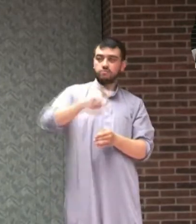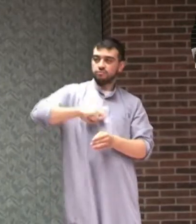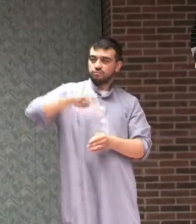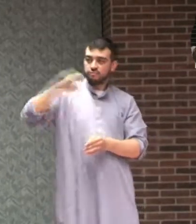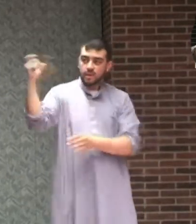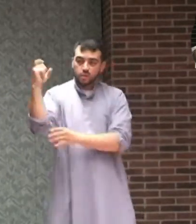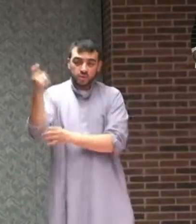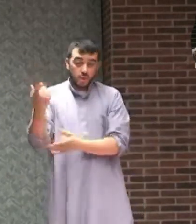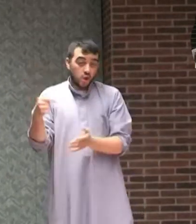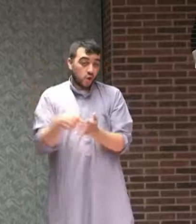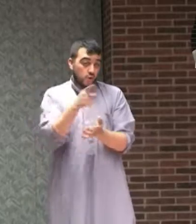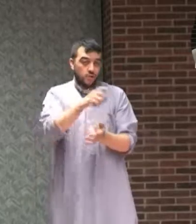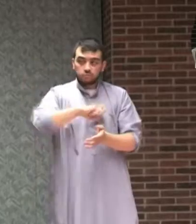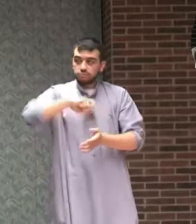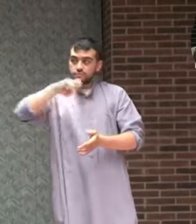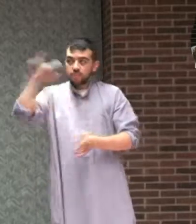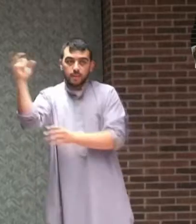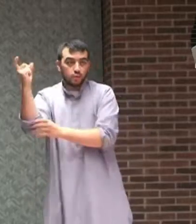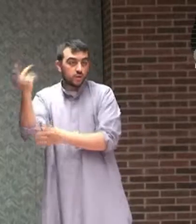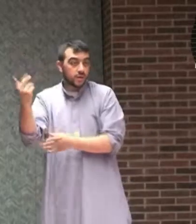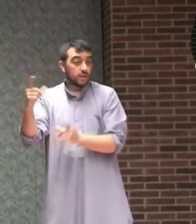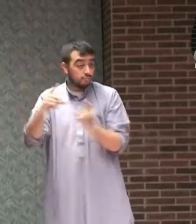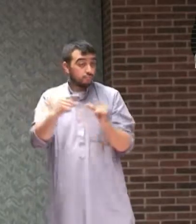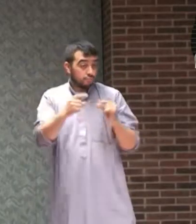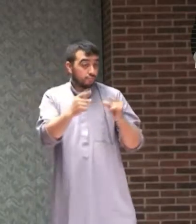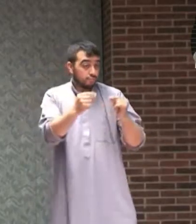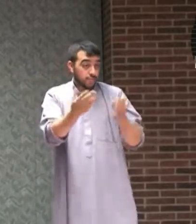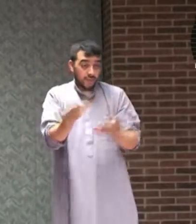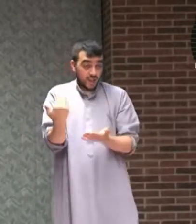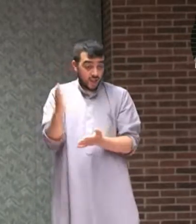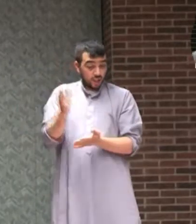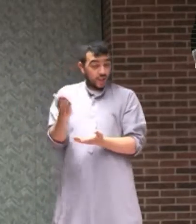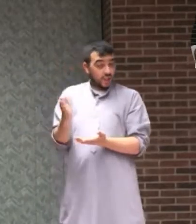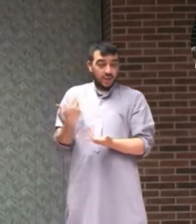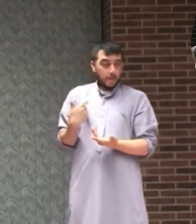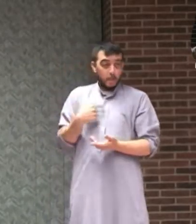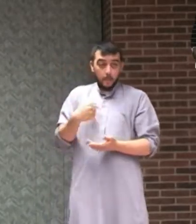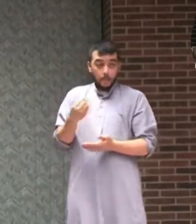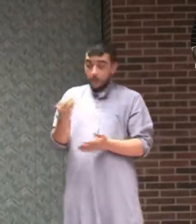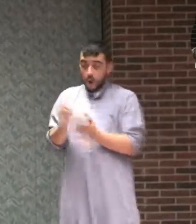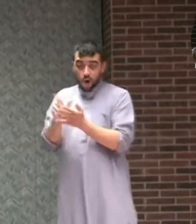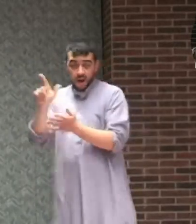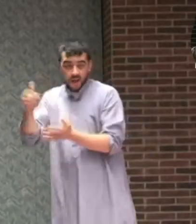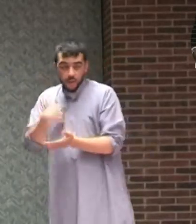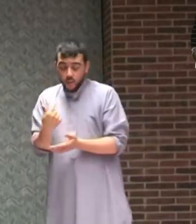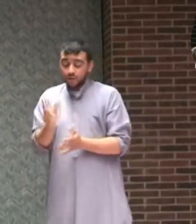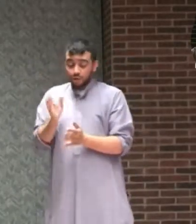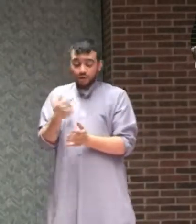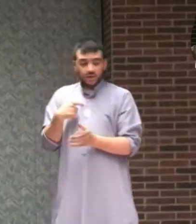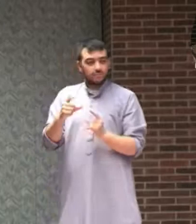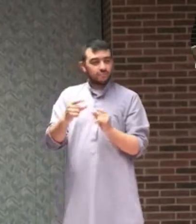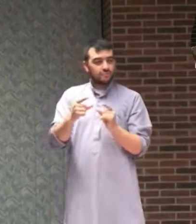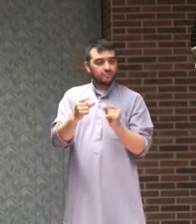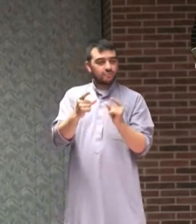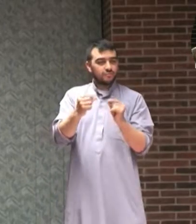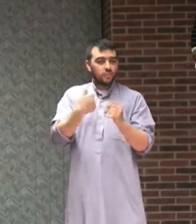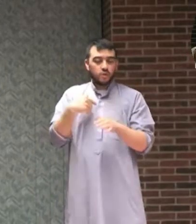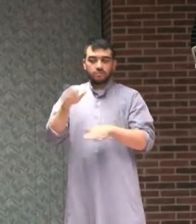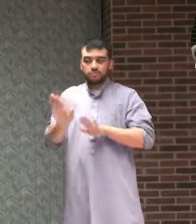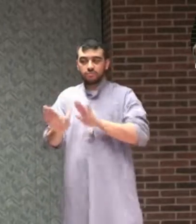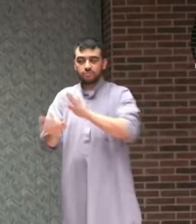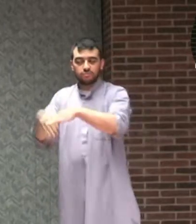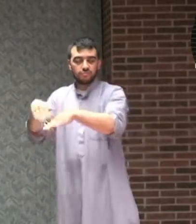que lorsque nous allons à la mosquée, nous avons des hasanats comme si nous y étions déjà. Tout cela est des hasanats, yani après